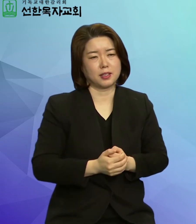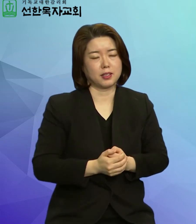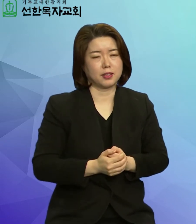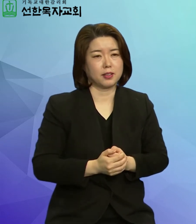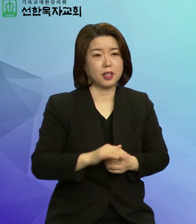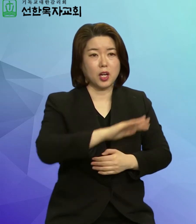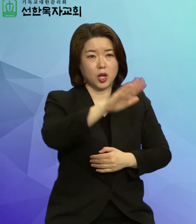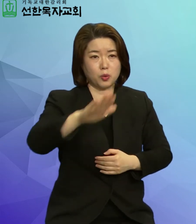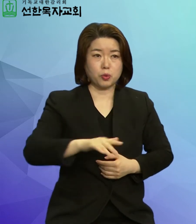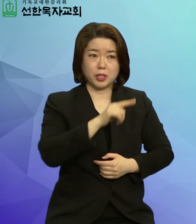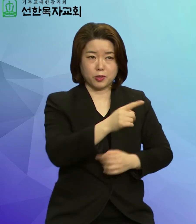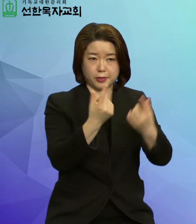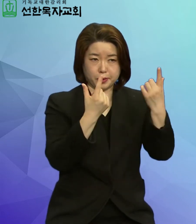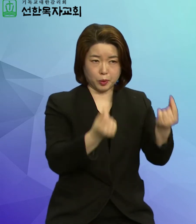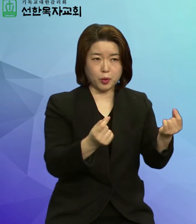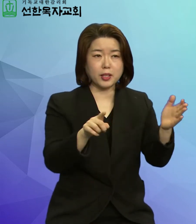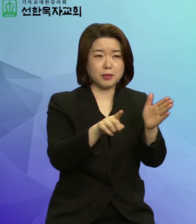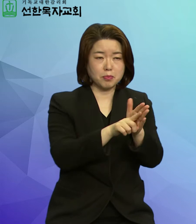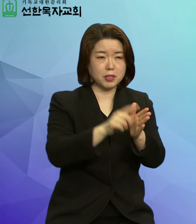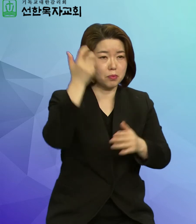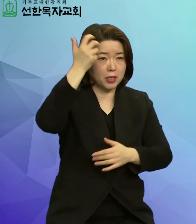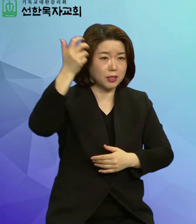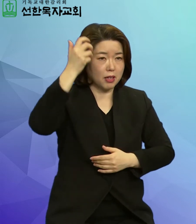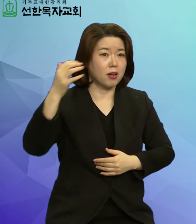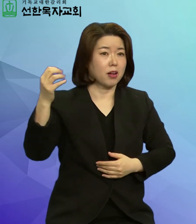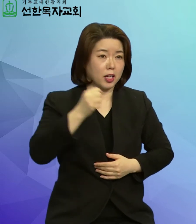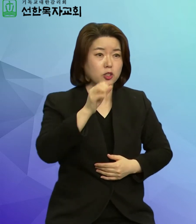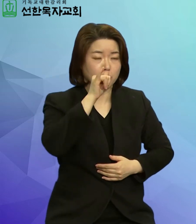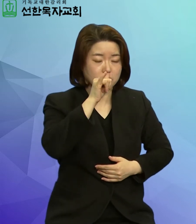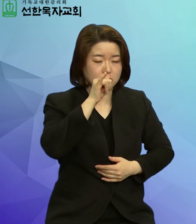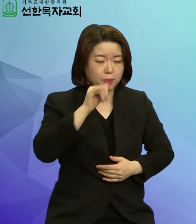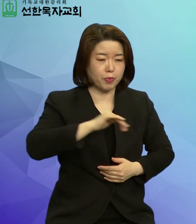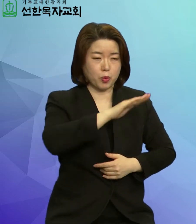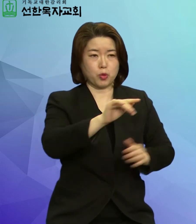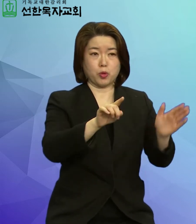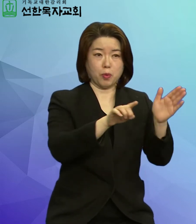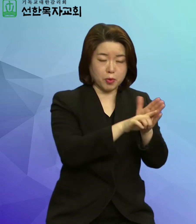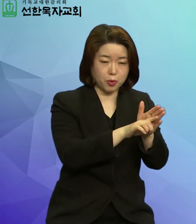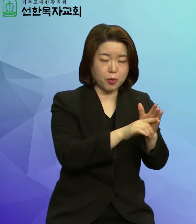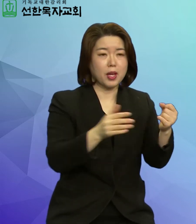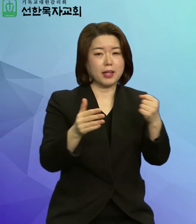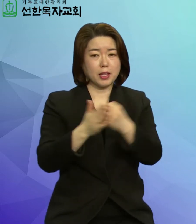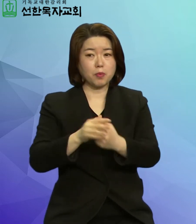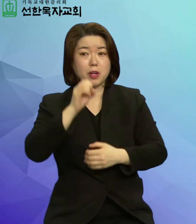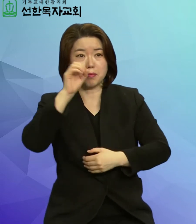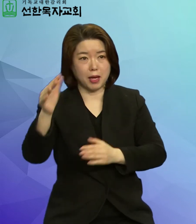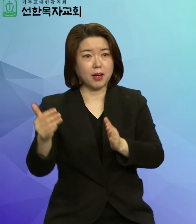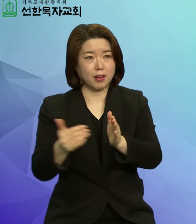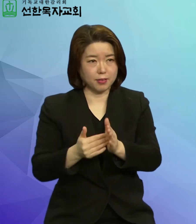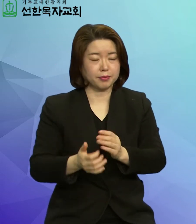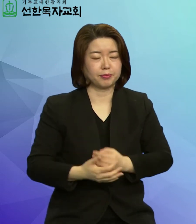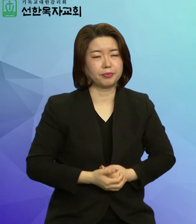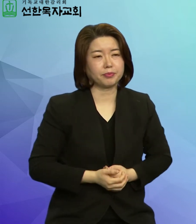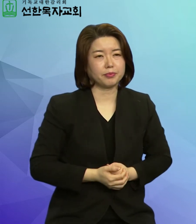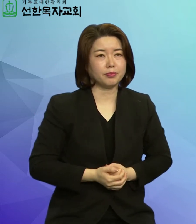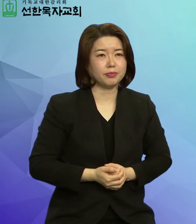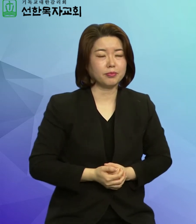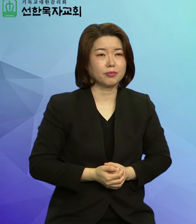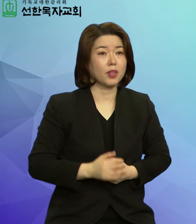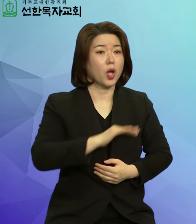말하였다 하였습니다. 우리는 그와 똑같은 믿음의 영을 가지고 있으므로 우리도 믿으며 그러므로